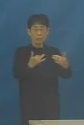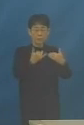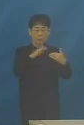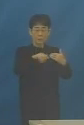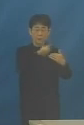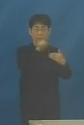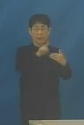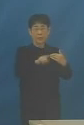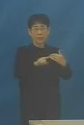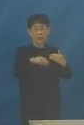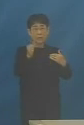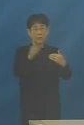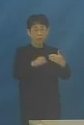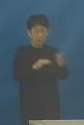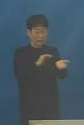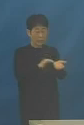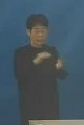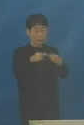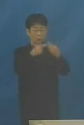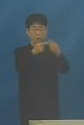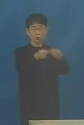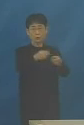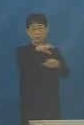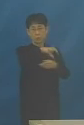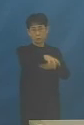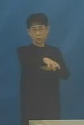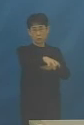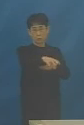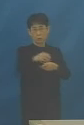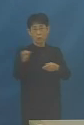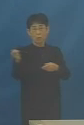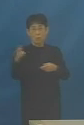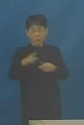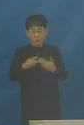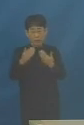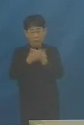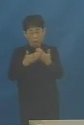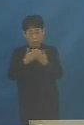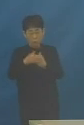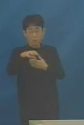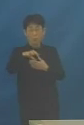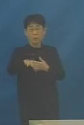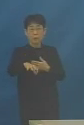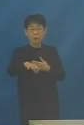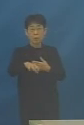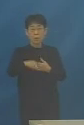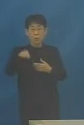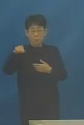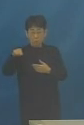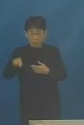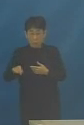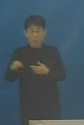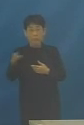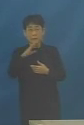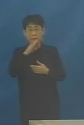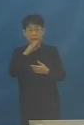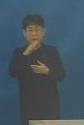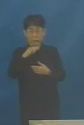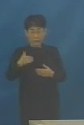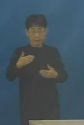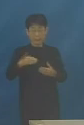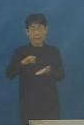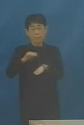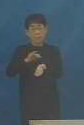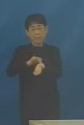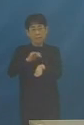先の調整これもメディカルチェックセンターも含めて宿泊料や自宅料理も支援をさせ